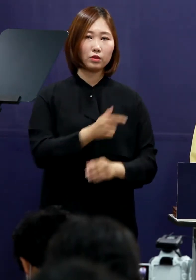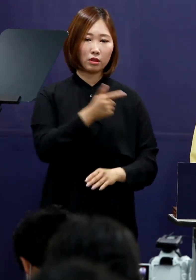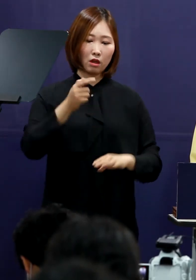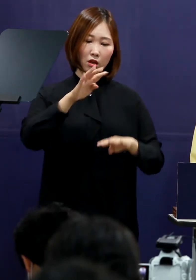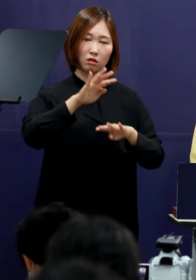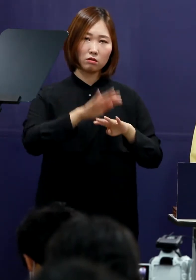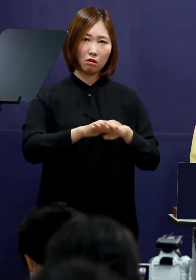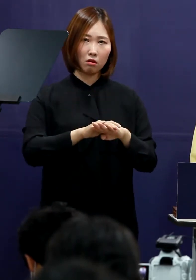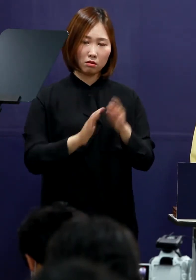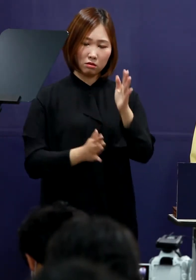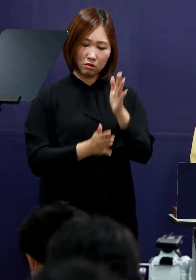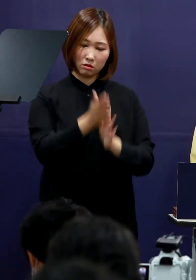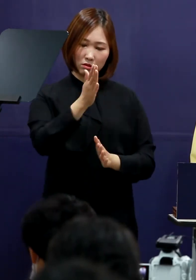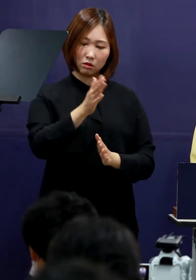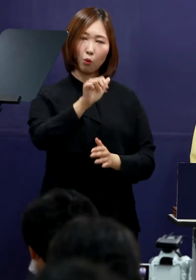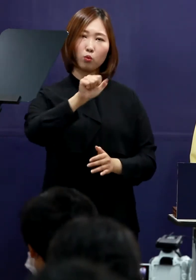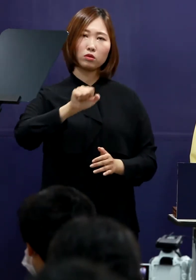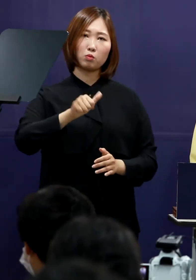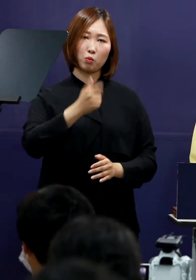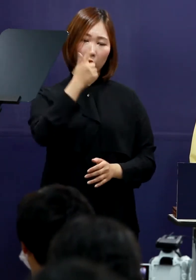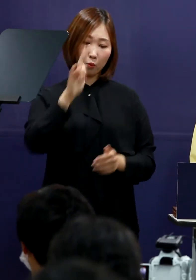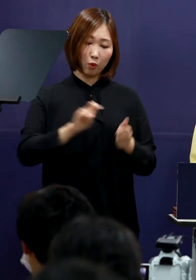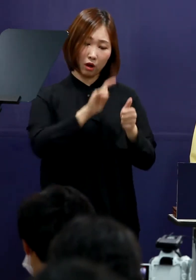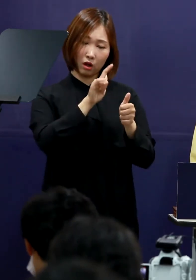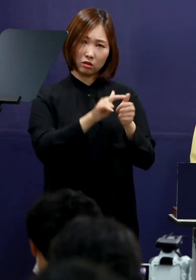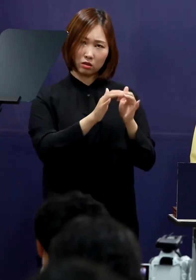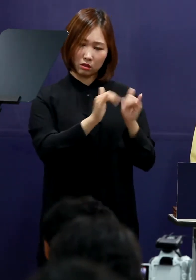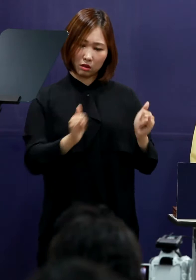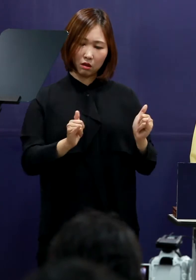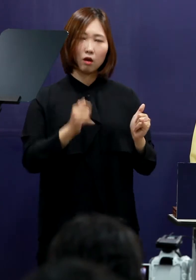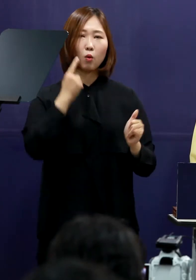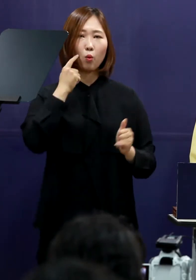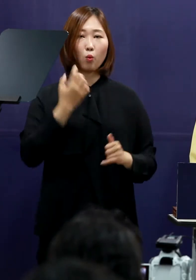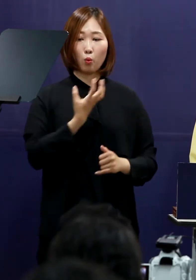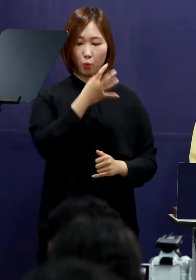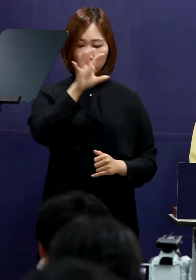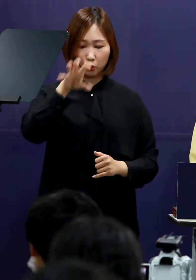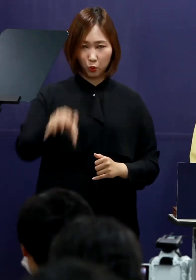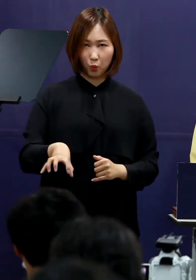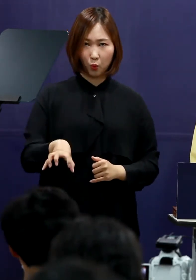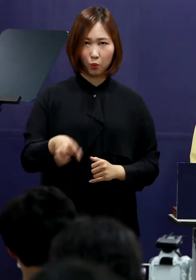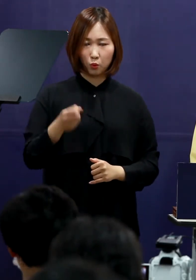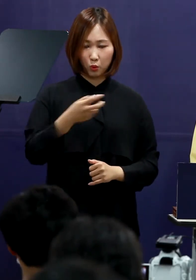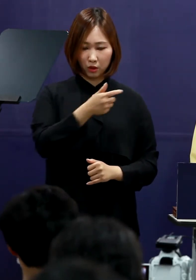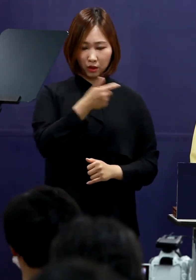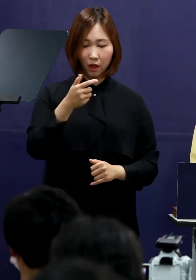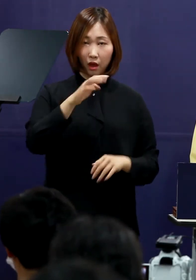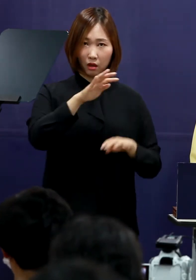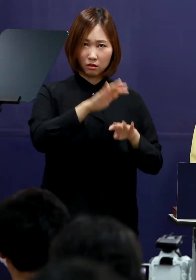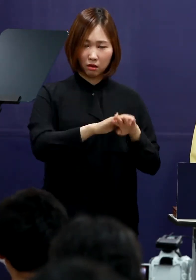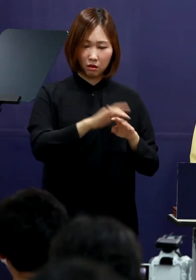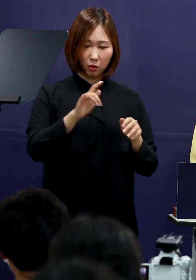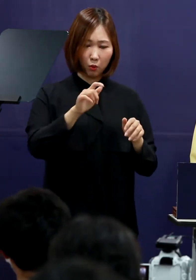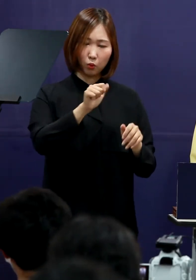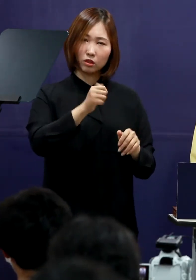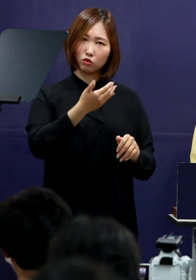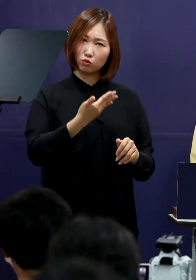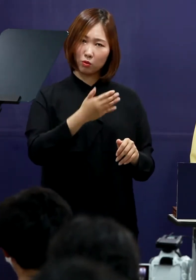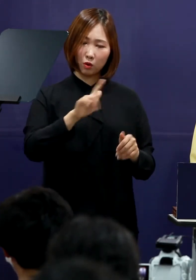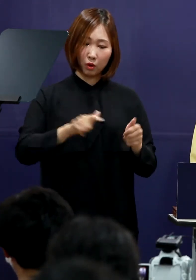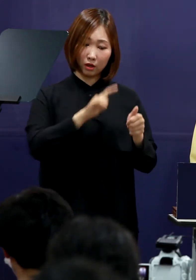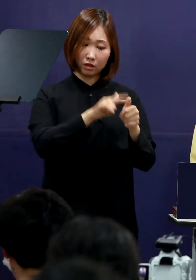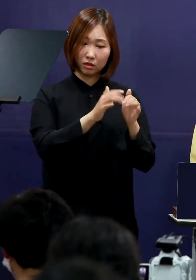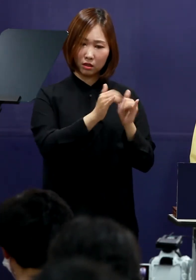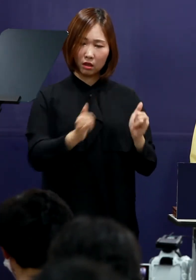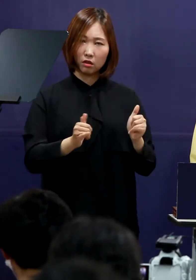대전시 55번 확진자는 우리시 고운동에, 그리고 대전시 59번 확진자는